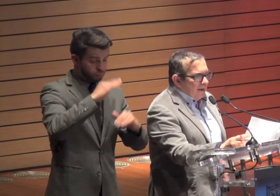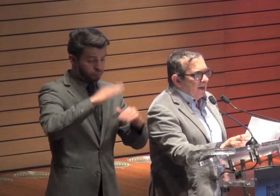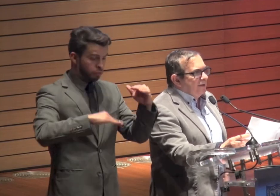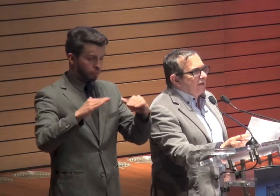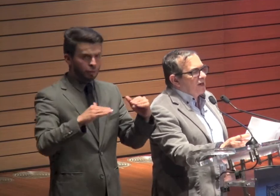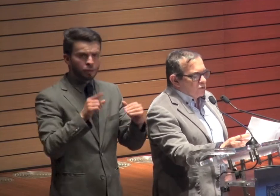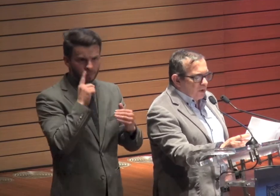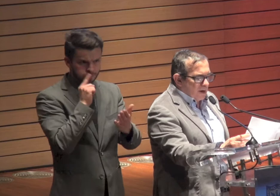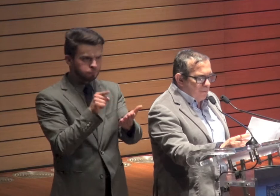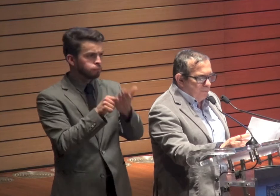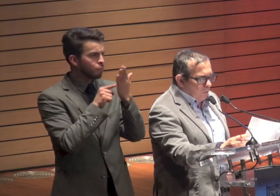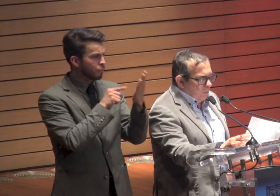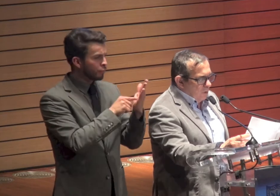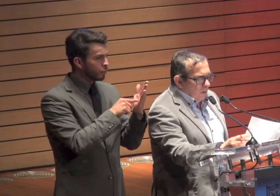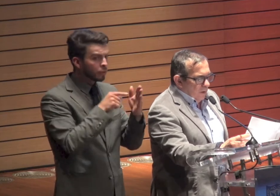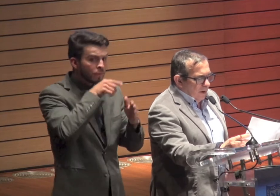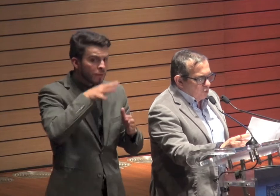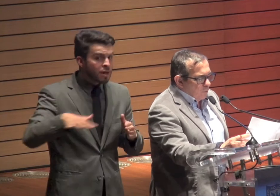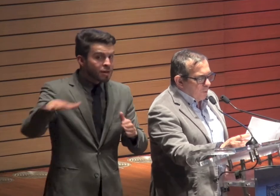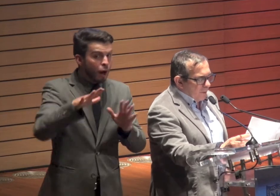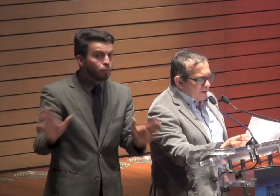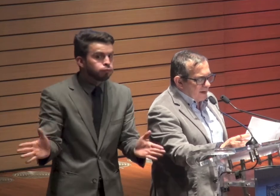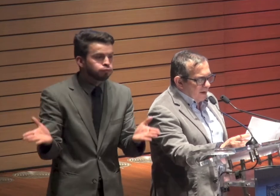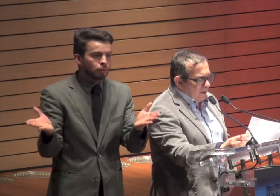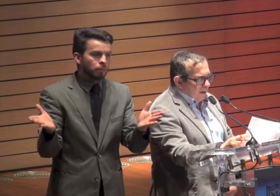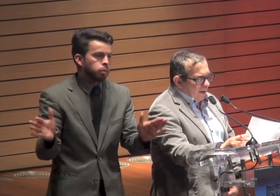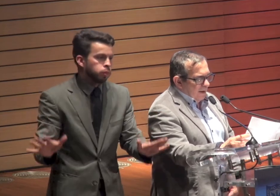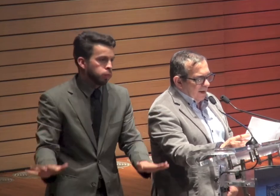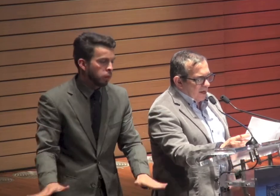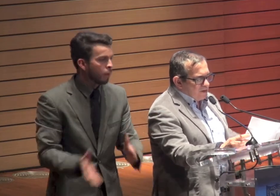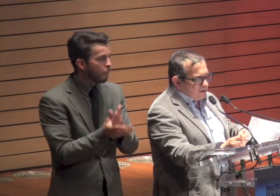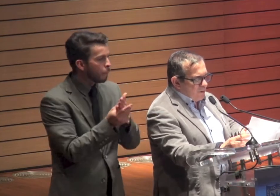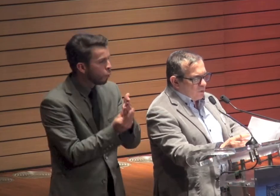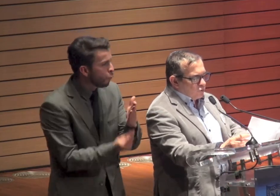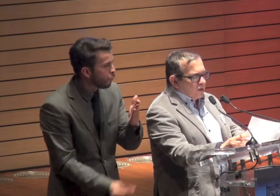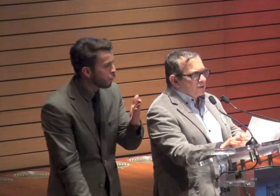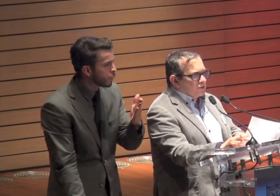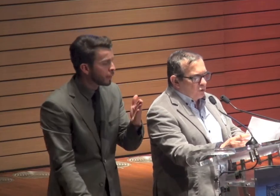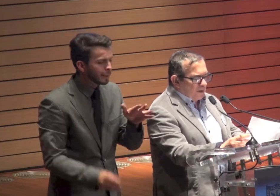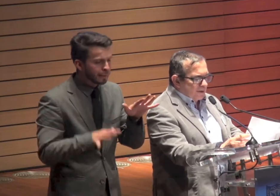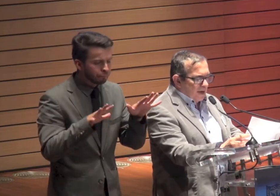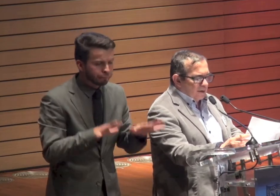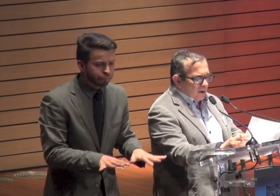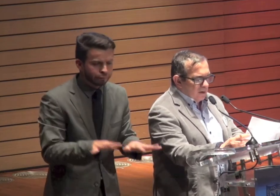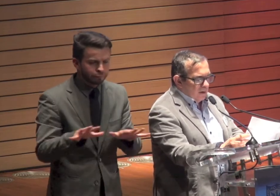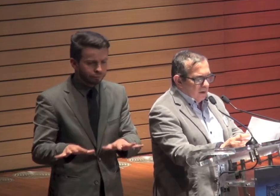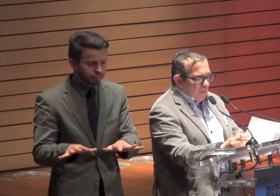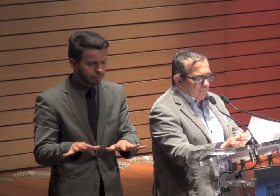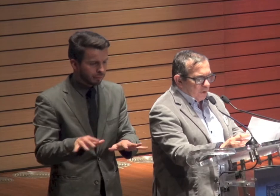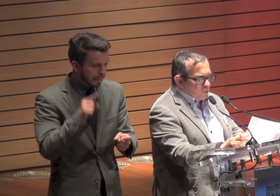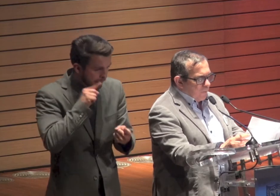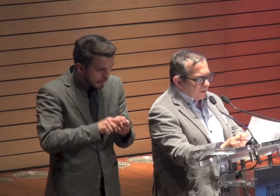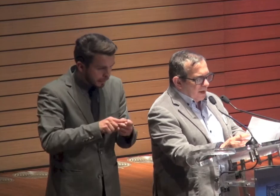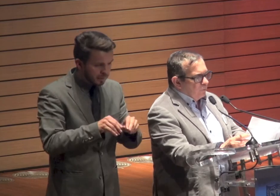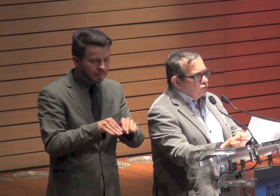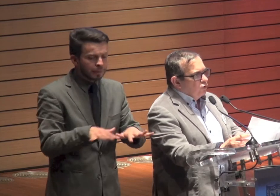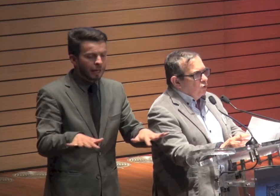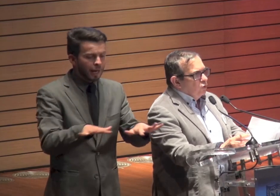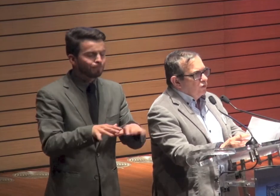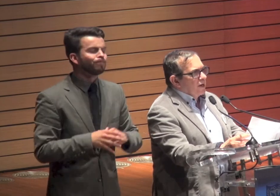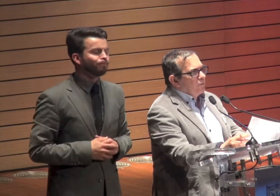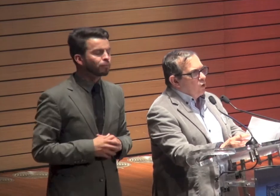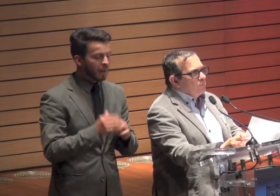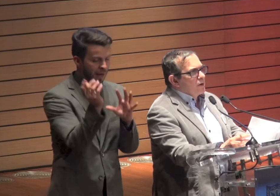evidente en el atraso del campo, en su pobreza, en la excesiva concentración de la tierra. Por eso